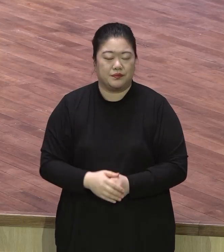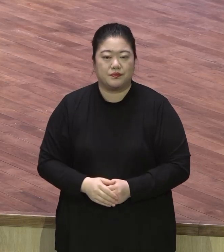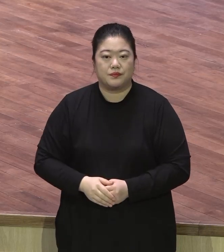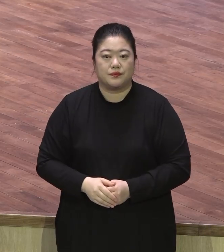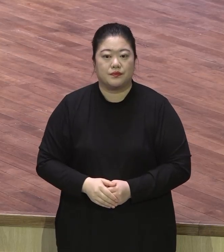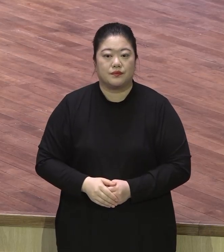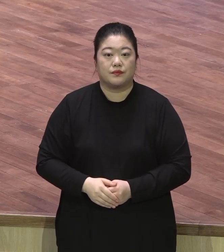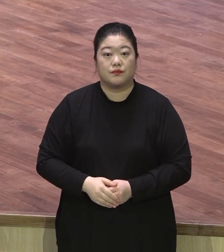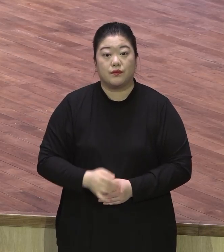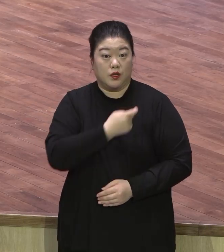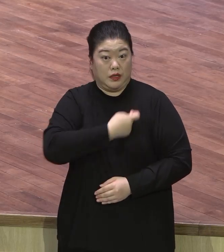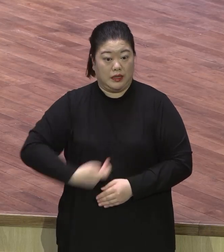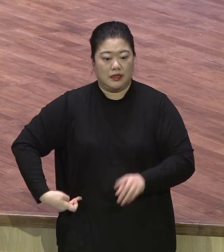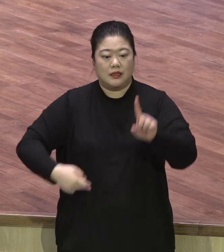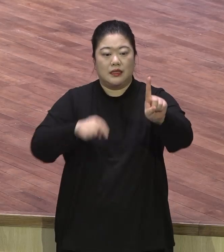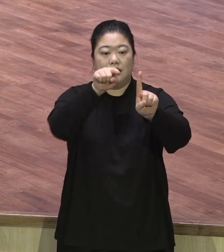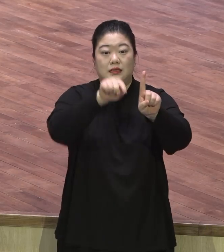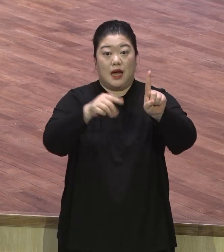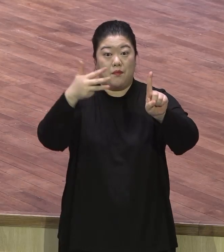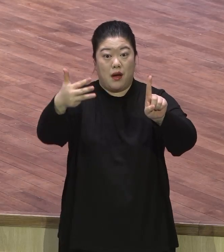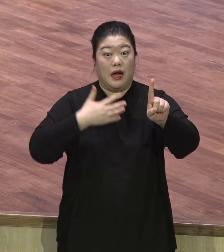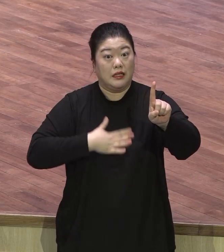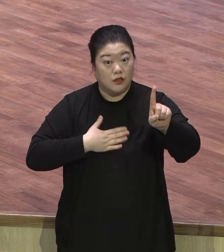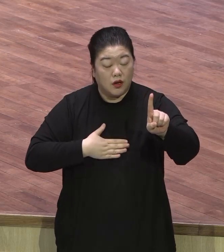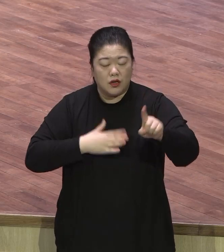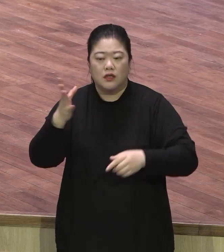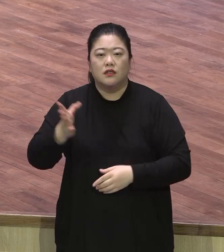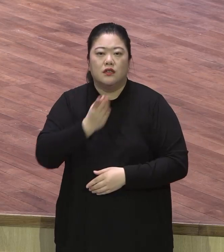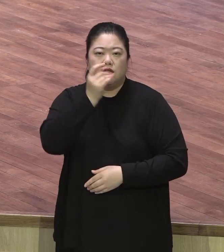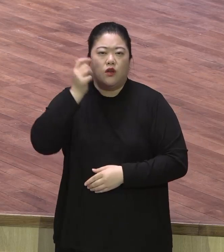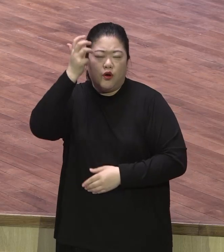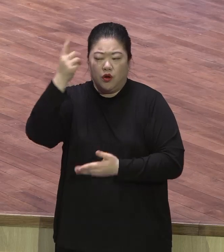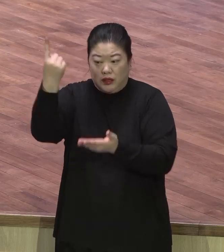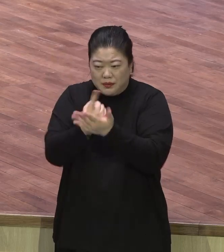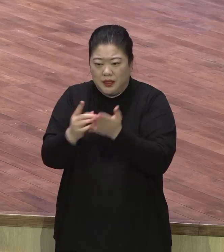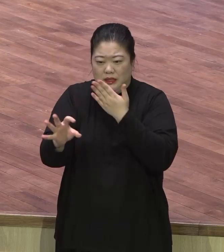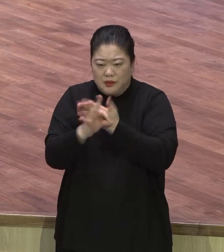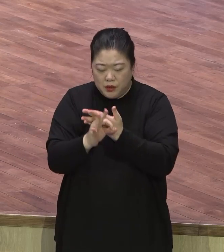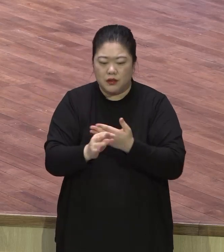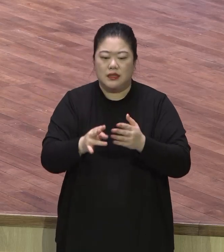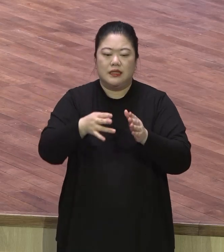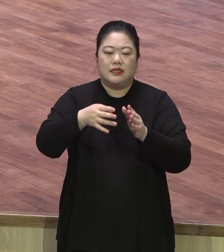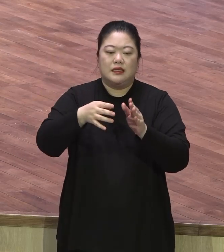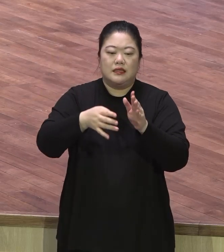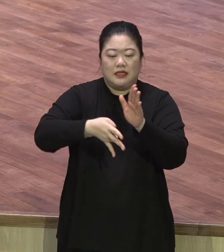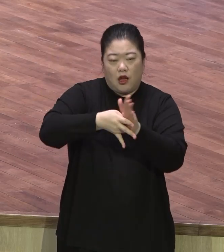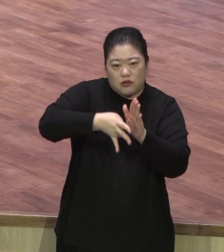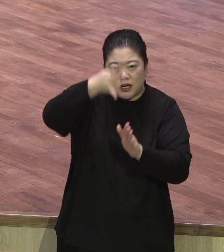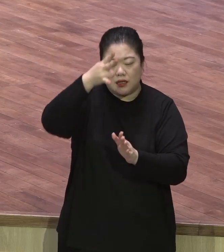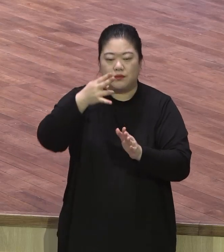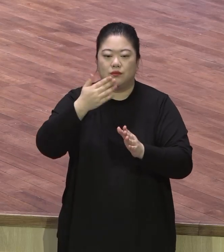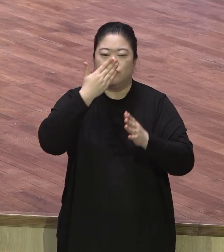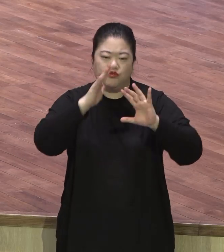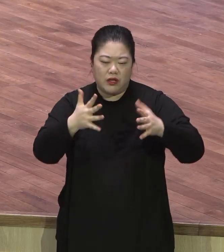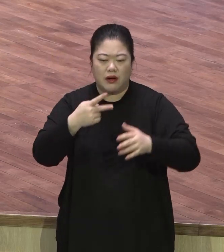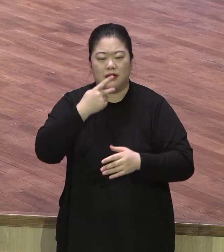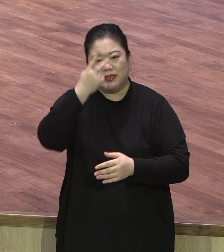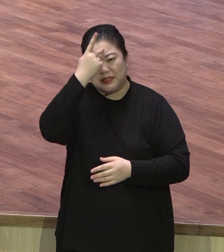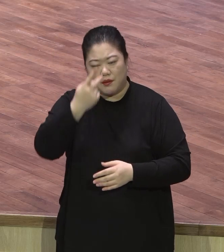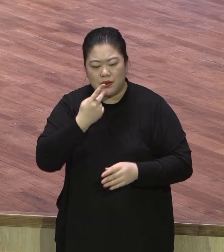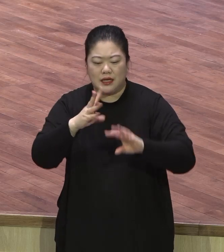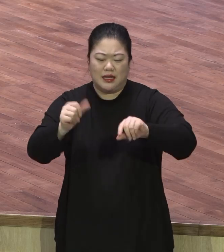1장 8절을 잘 알죠 오직 성인의 권능받은 예루살렘 유대사마리아 땅까지 정해내리라 왕같은 제상이 하는 일이거든요